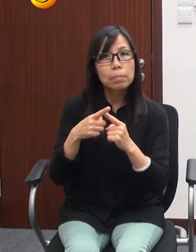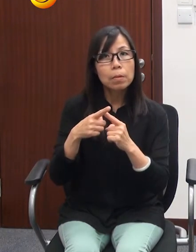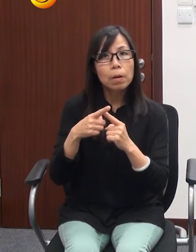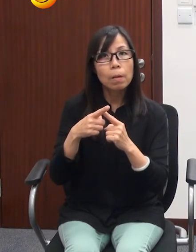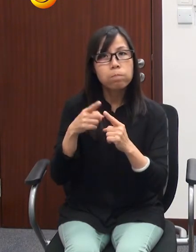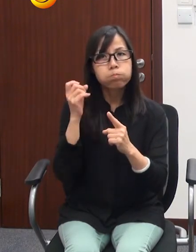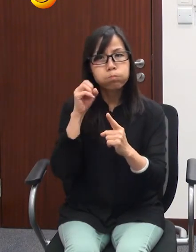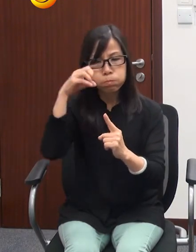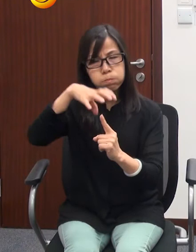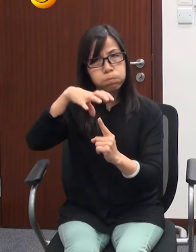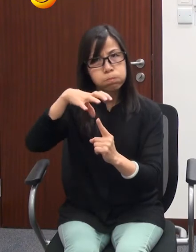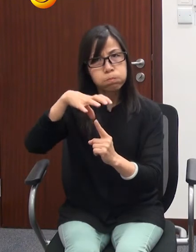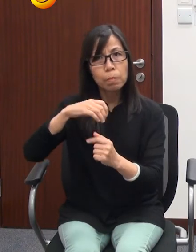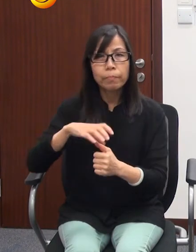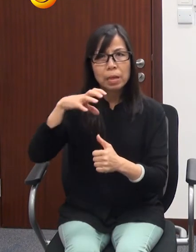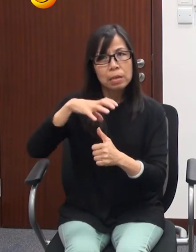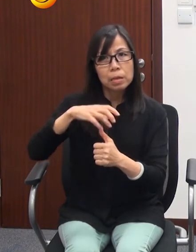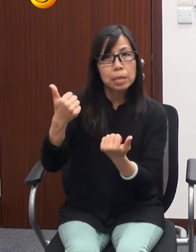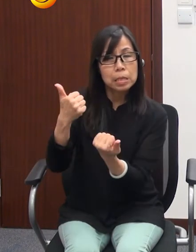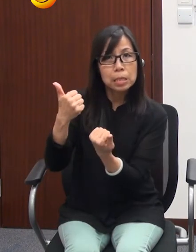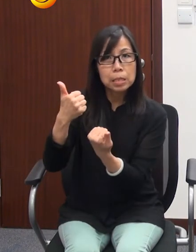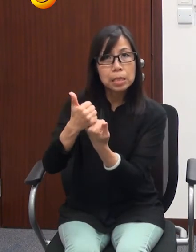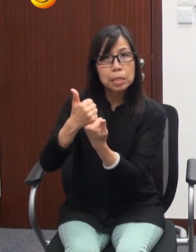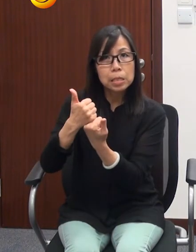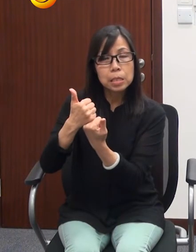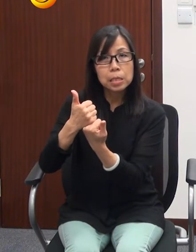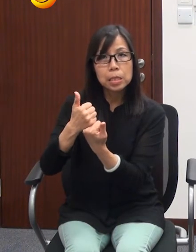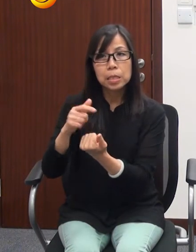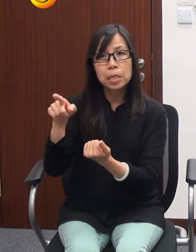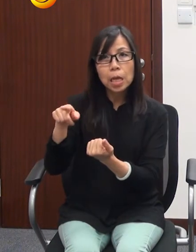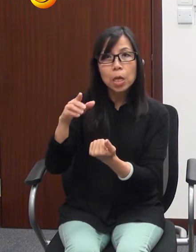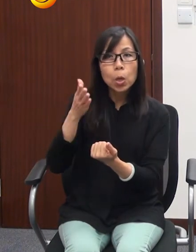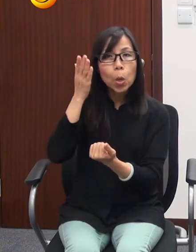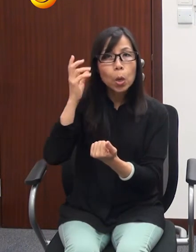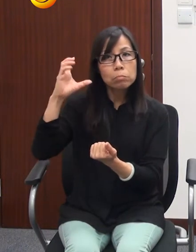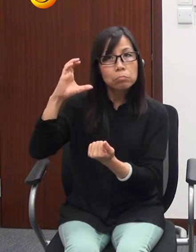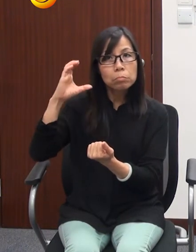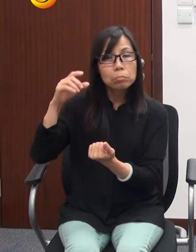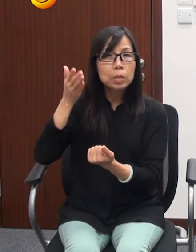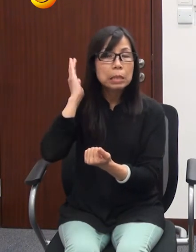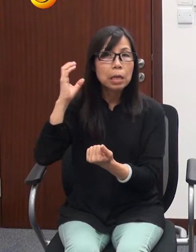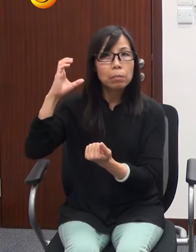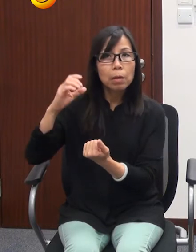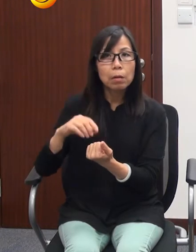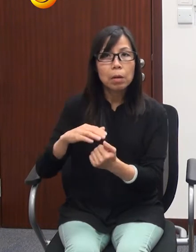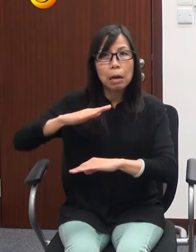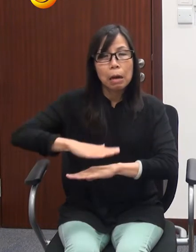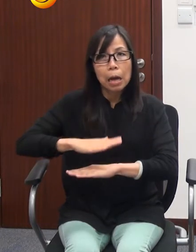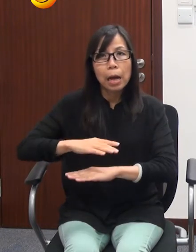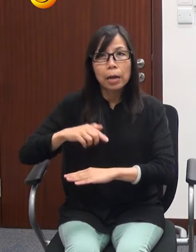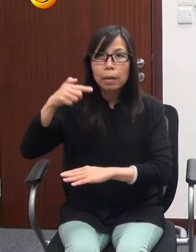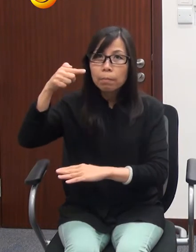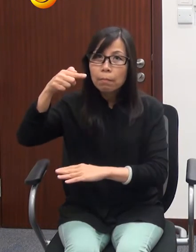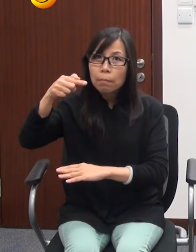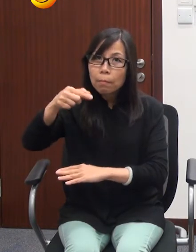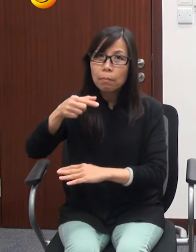嗰啲支持陳文敏嘅人，嗰個壓力冇咁大啦。我覺得呢個係應該必要做，但係點解唔